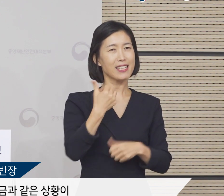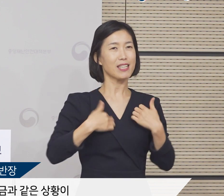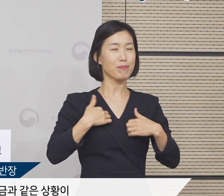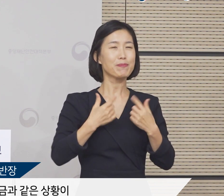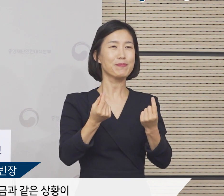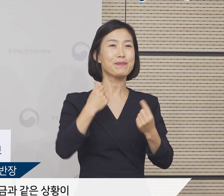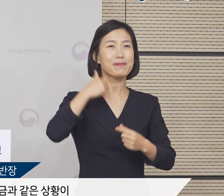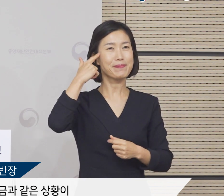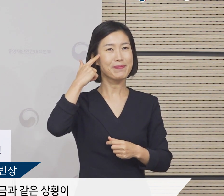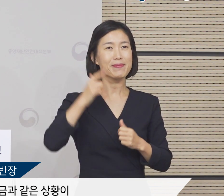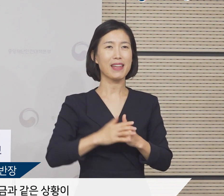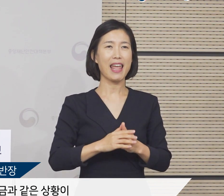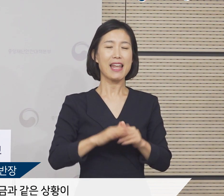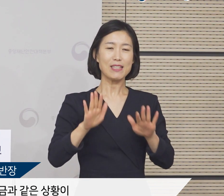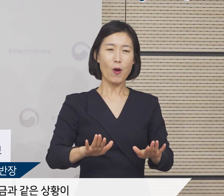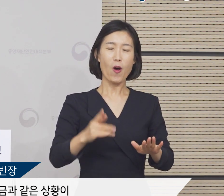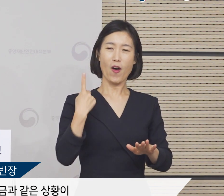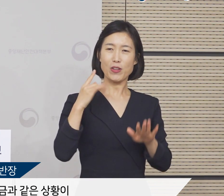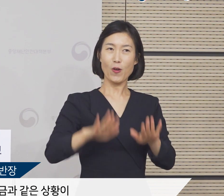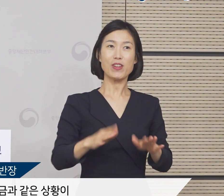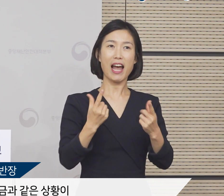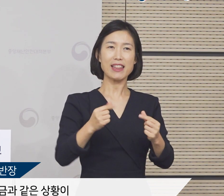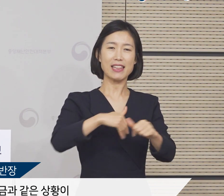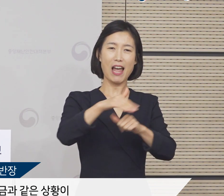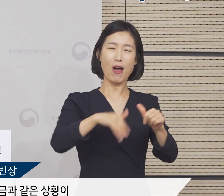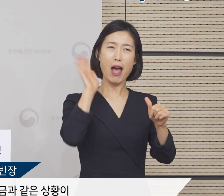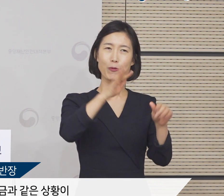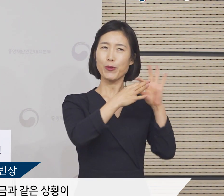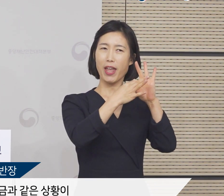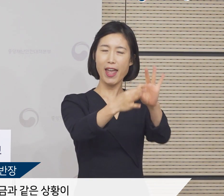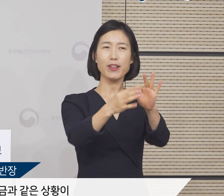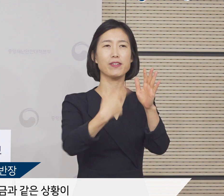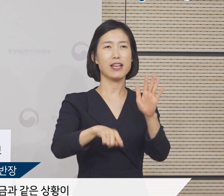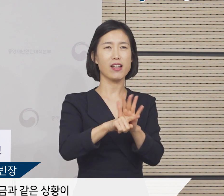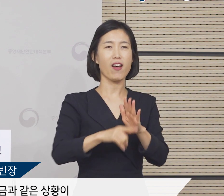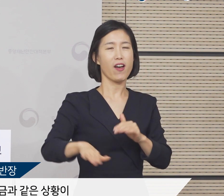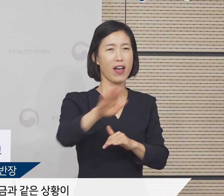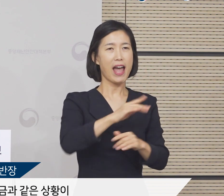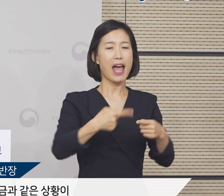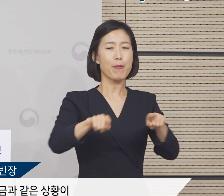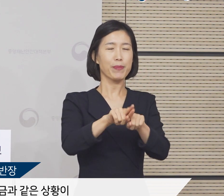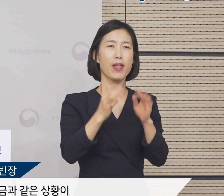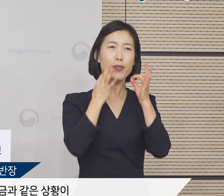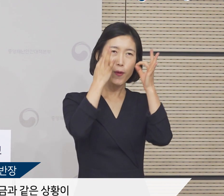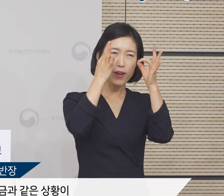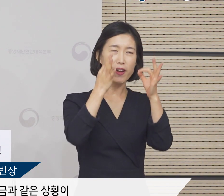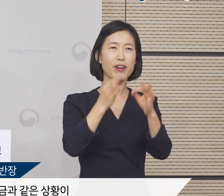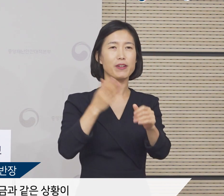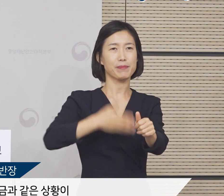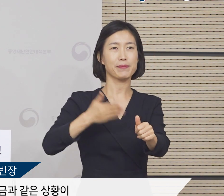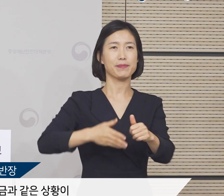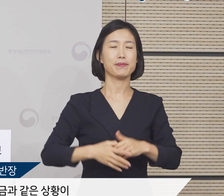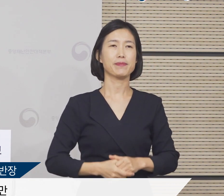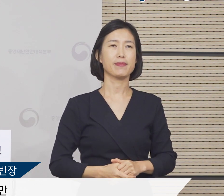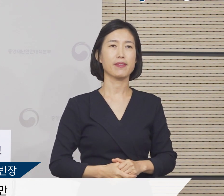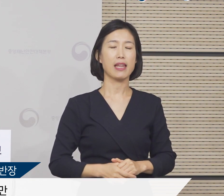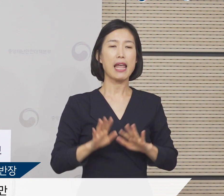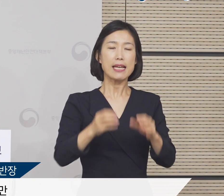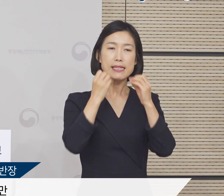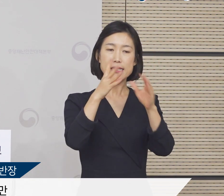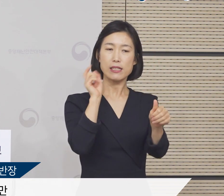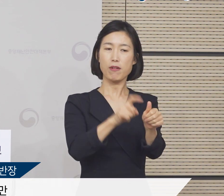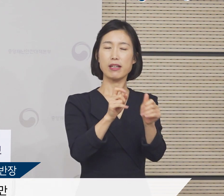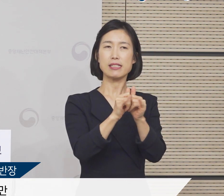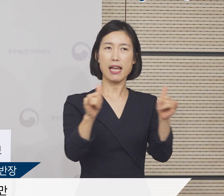생각하며 지금과 같은 상황이 계속 이어질 수 있도록 함께 노력해 가기를 희망합니다. 신규